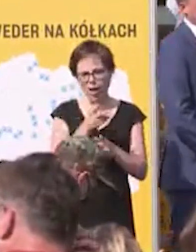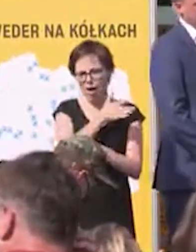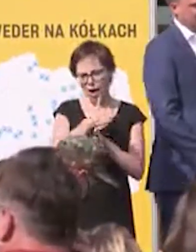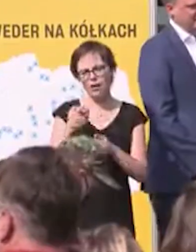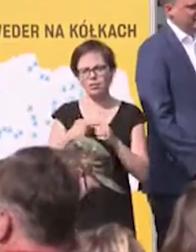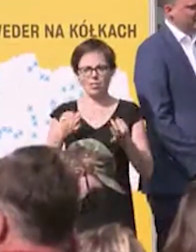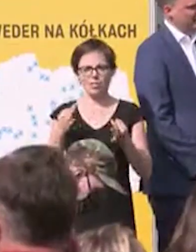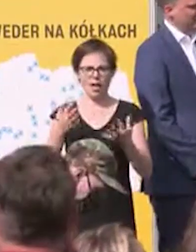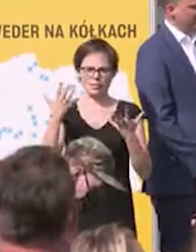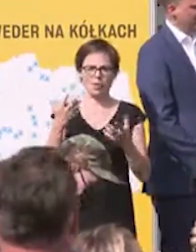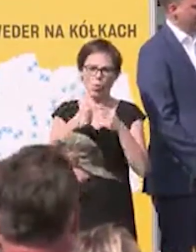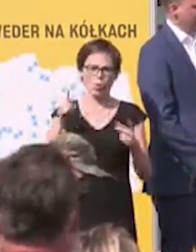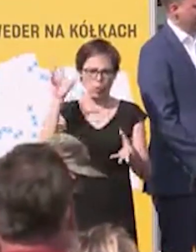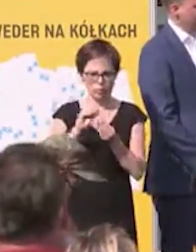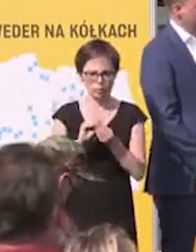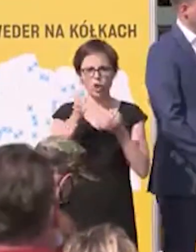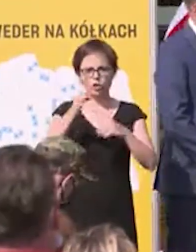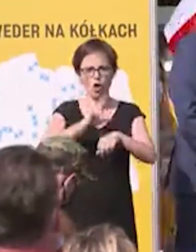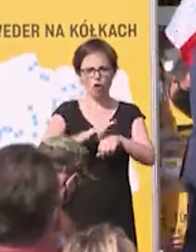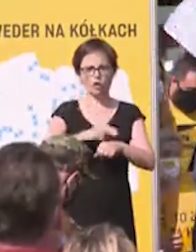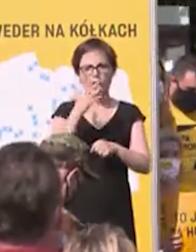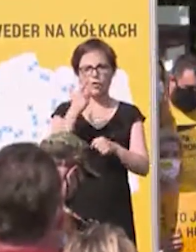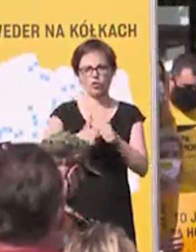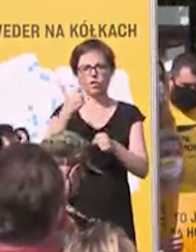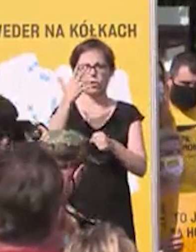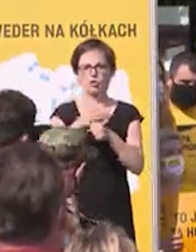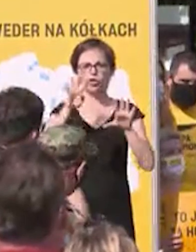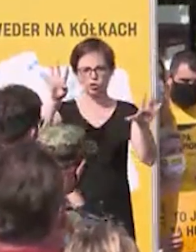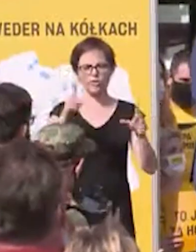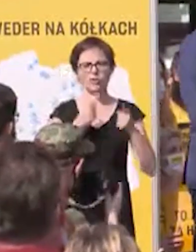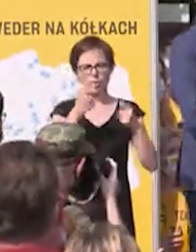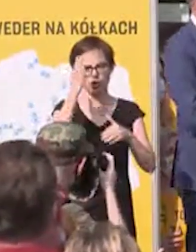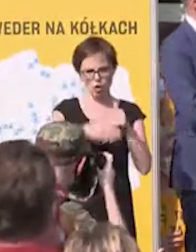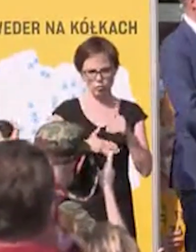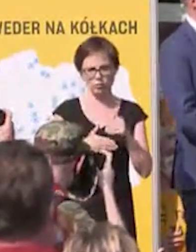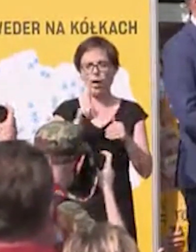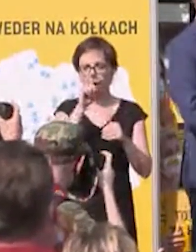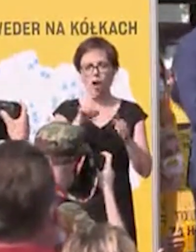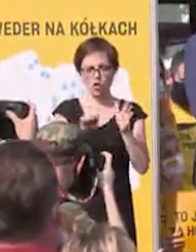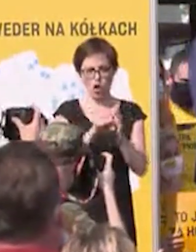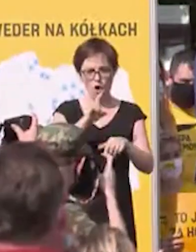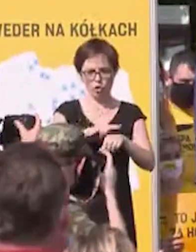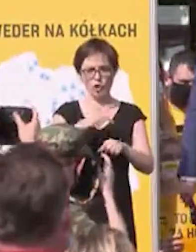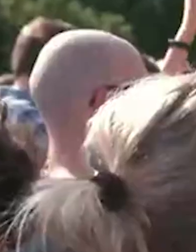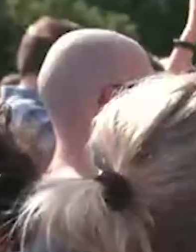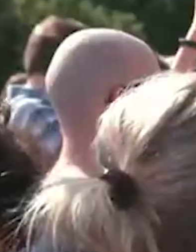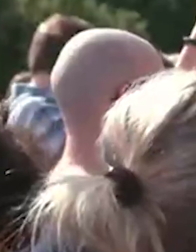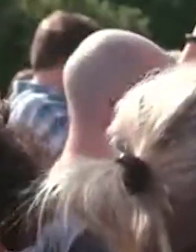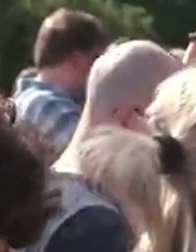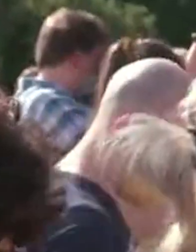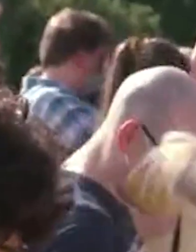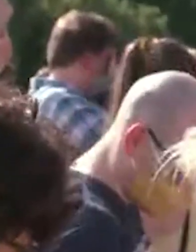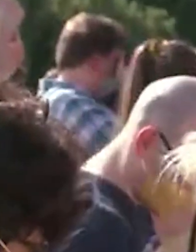się dziś o 23.59. Do tej 23.59 będziemy aktywni,